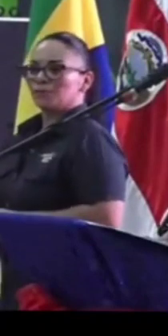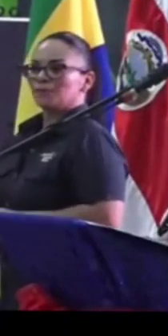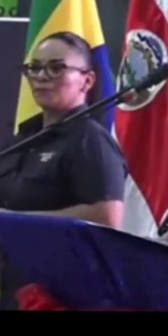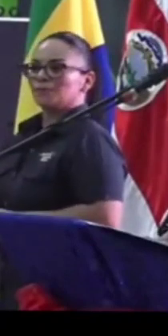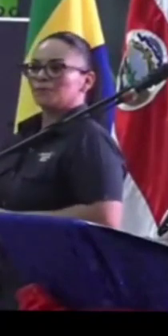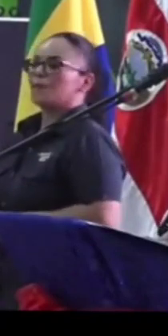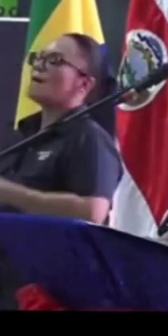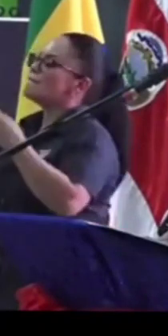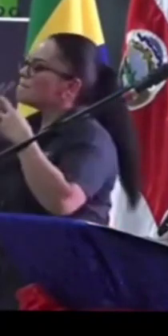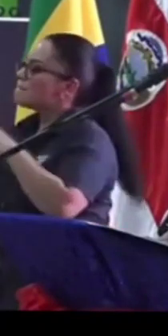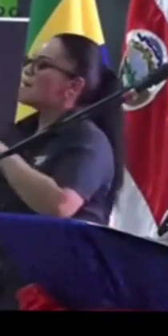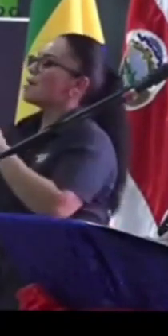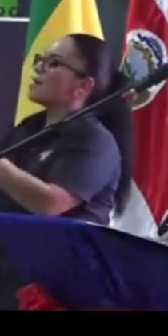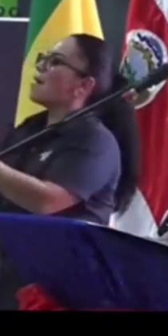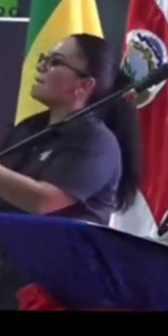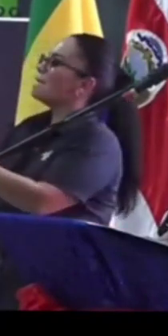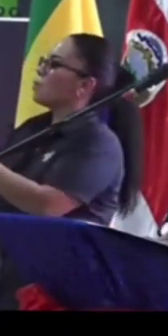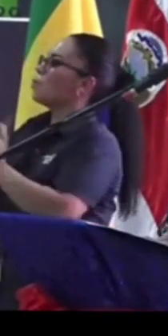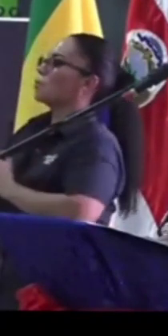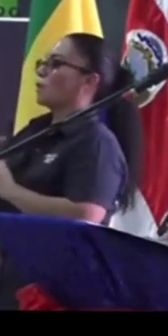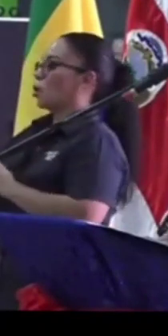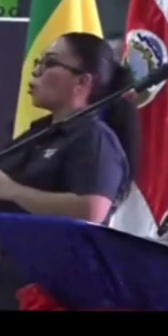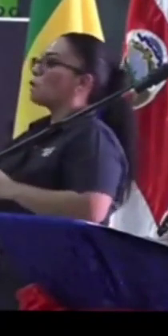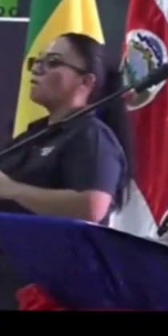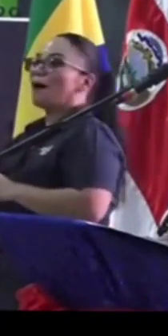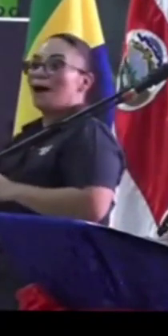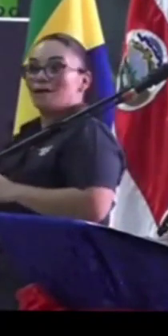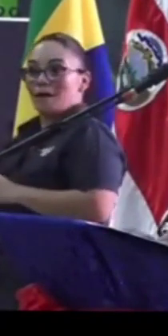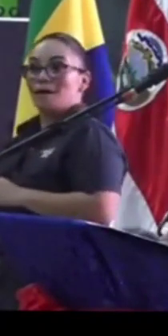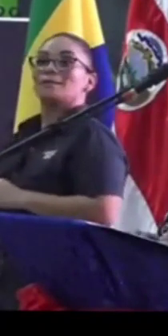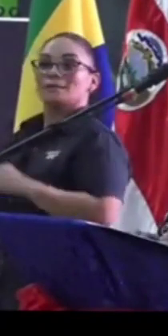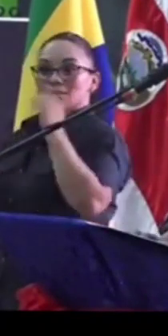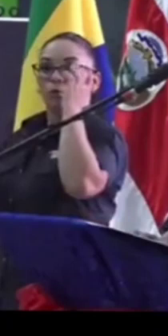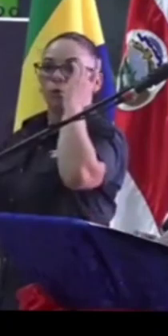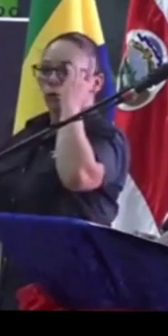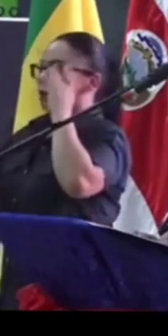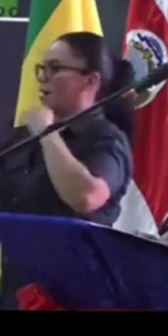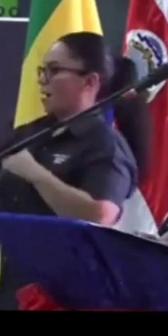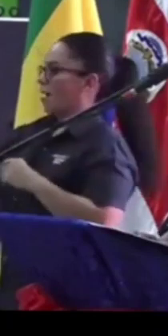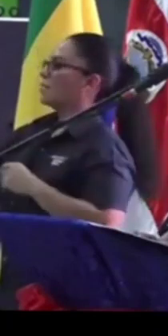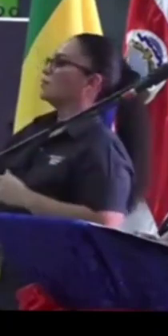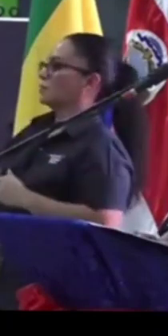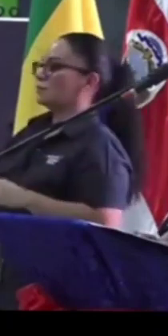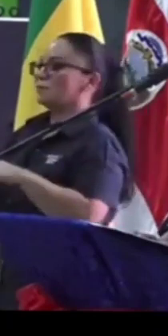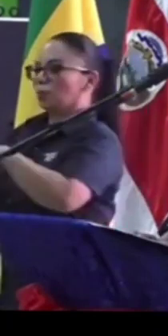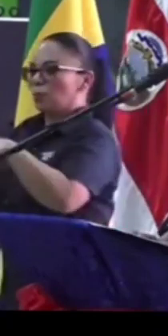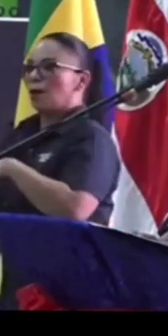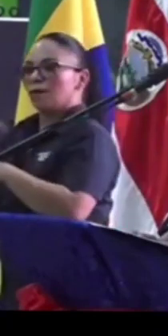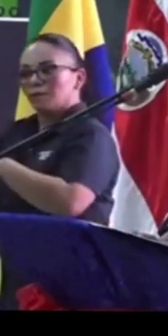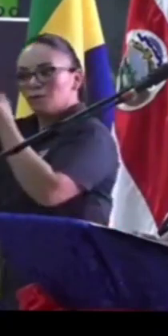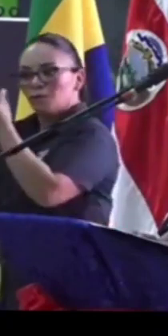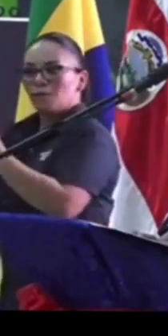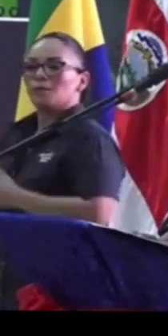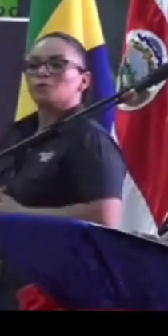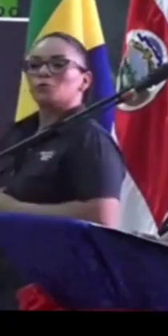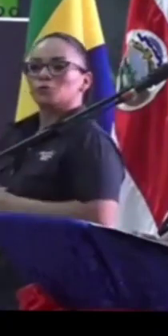vean el aporte que hizo urbana a este cantón que lo anunciamos